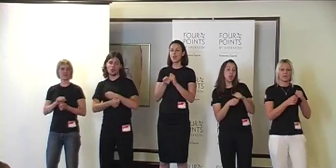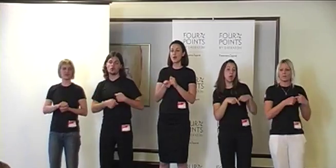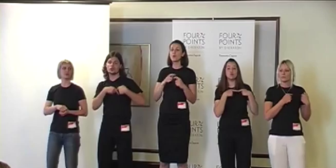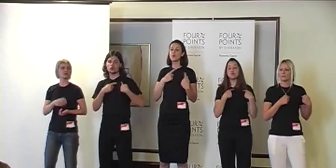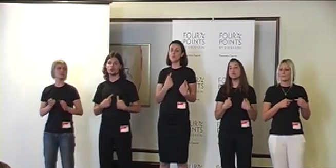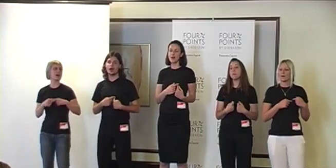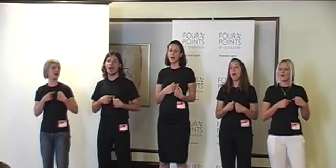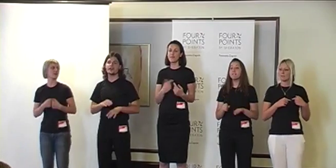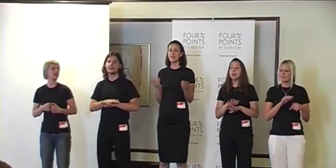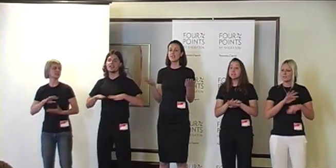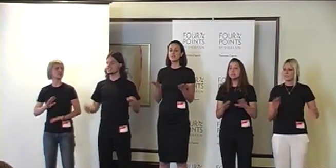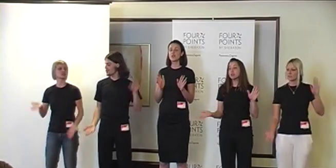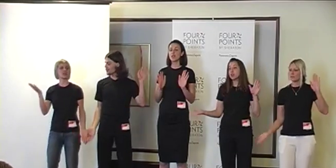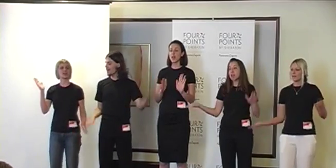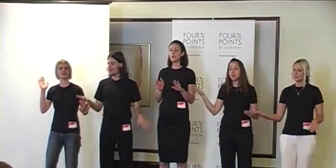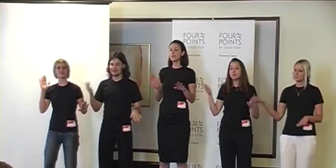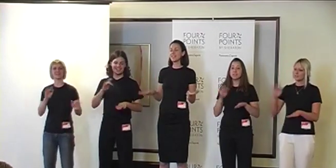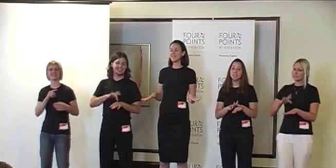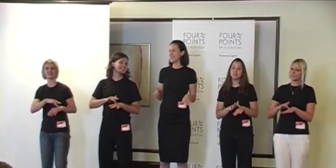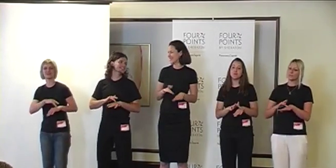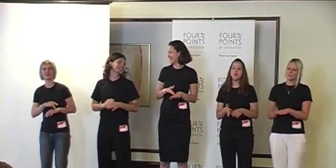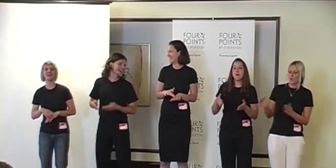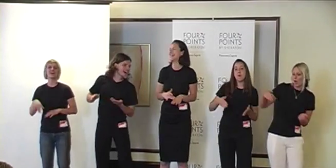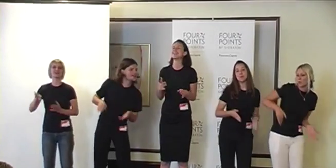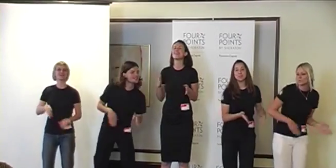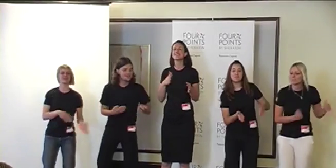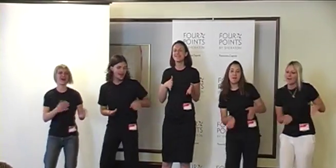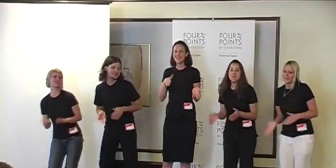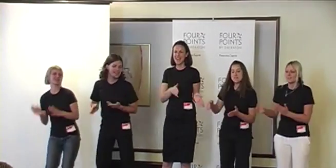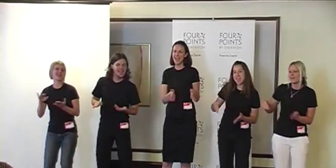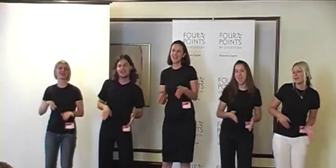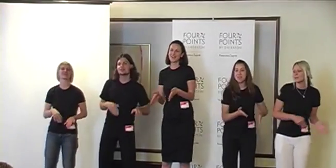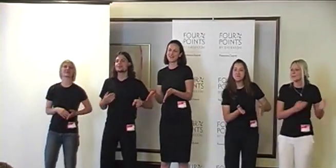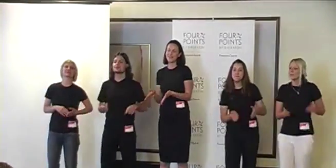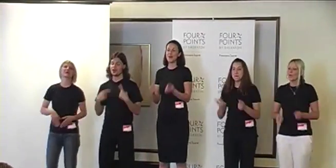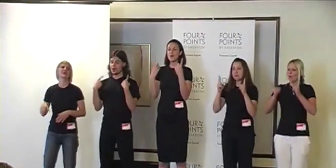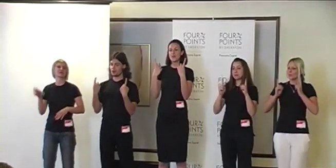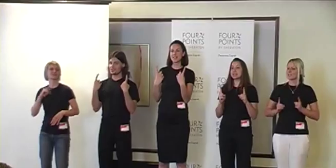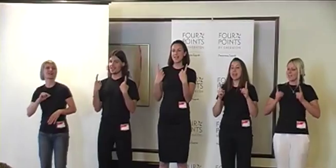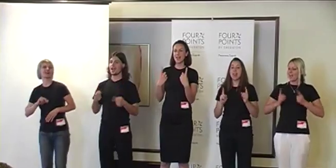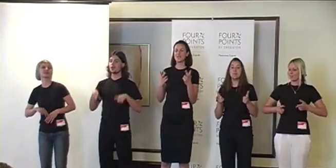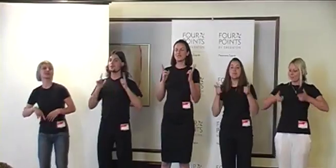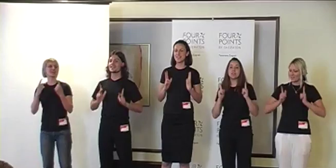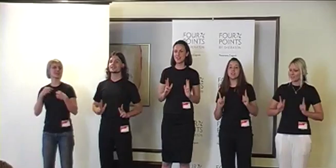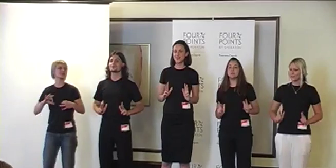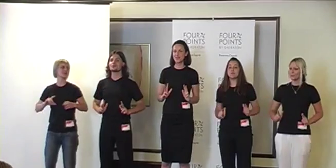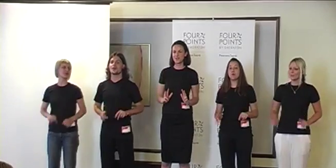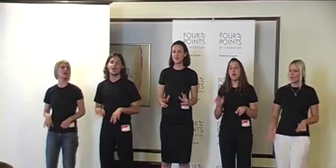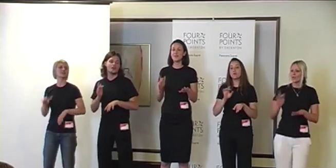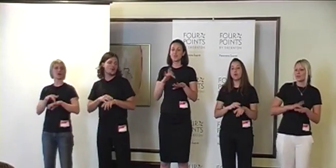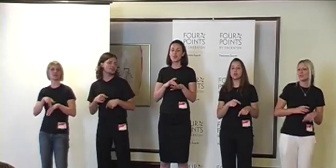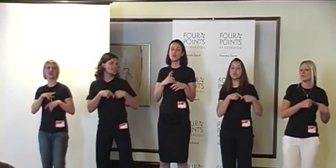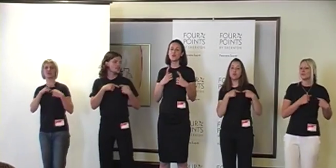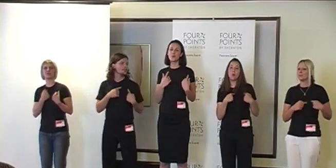u ljubav, sve što dlanom dirnu, uzdrmaju rijeku, ustajanu minu. Dodir